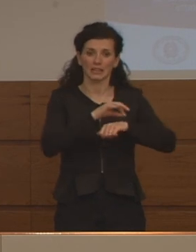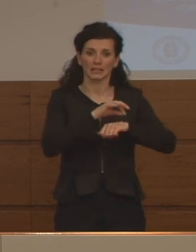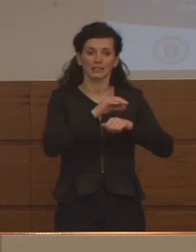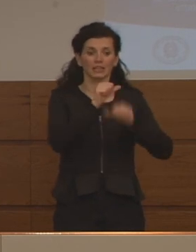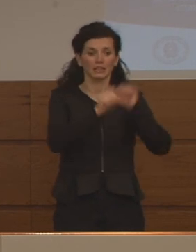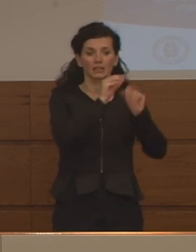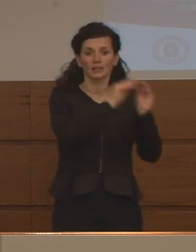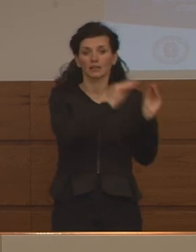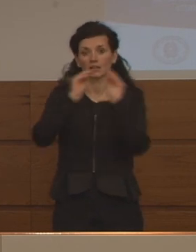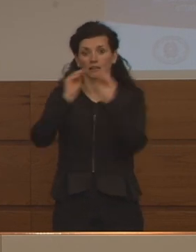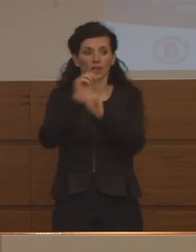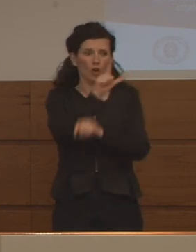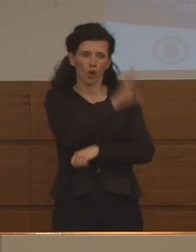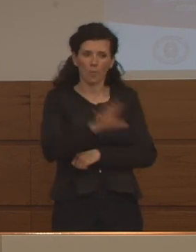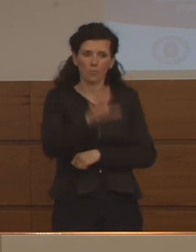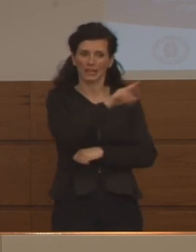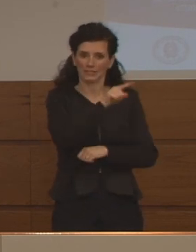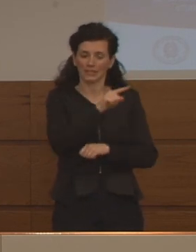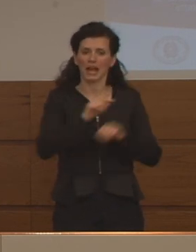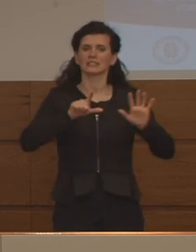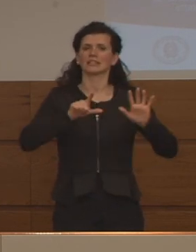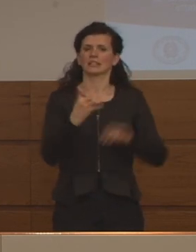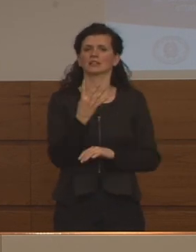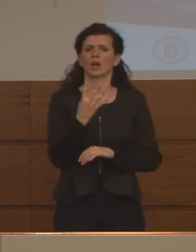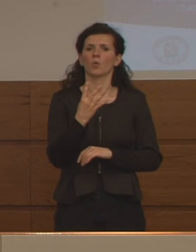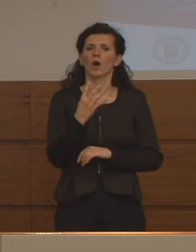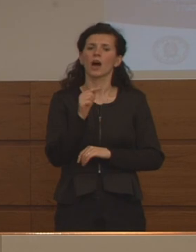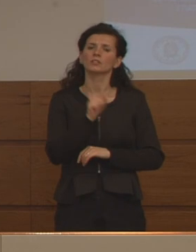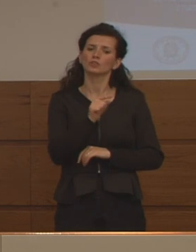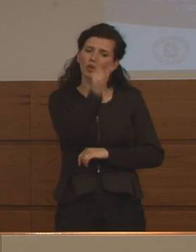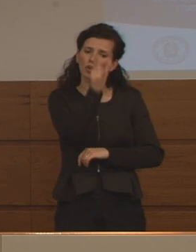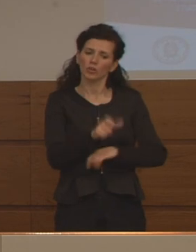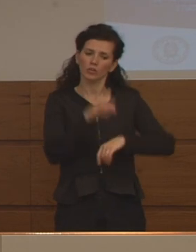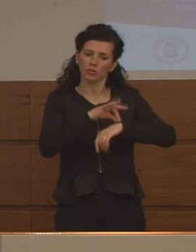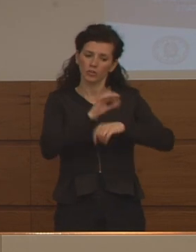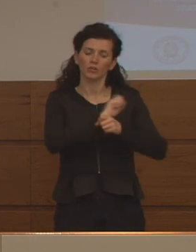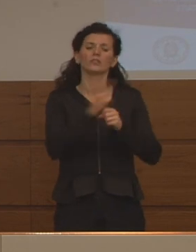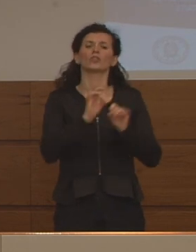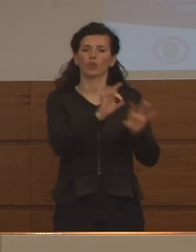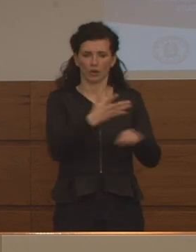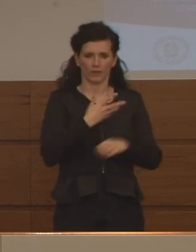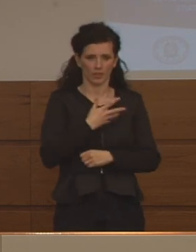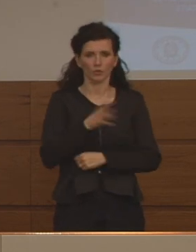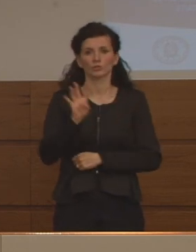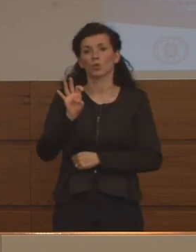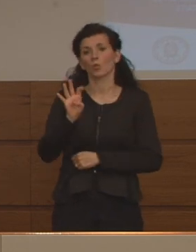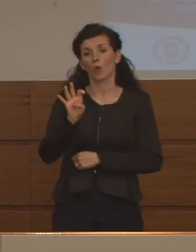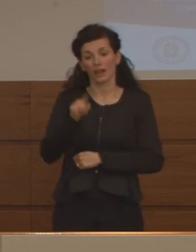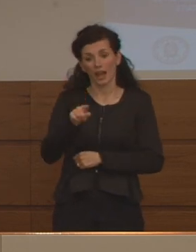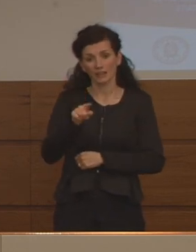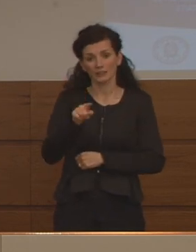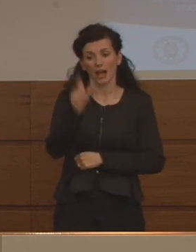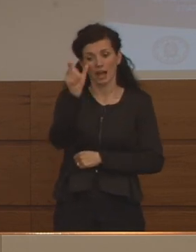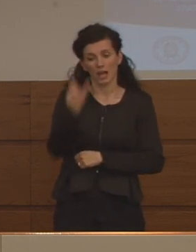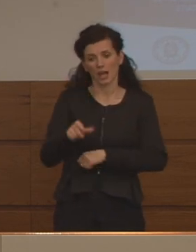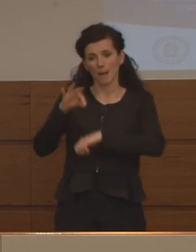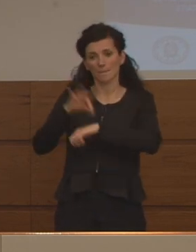lombardia di cui 74 sono pazienti affetti da coronavirus 40 pazienti